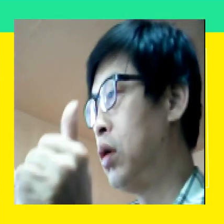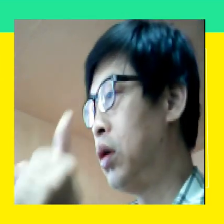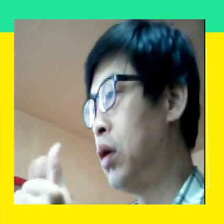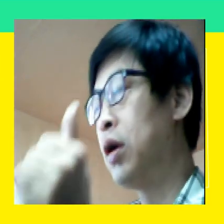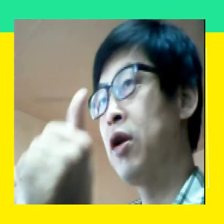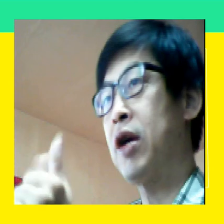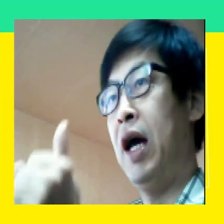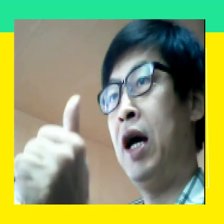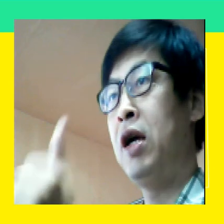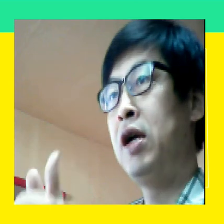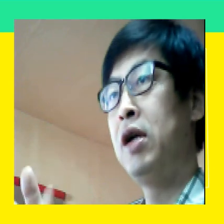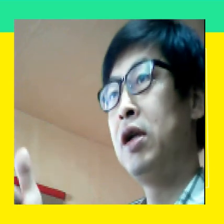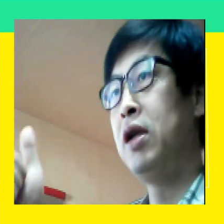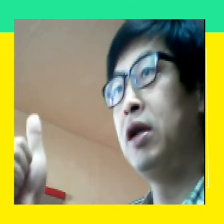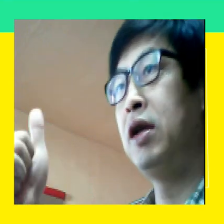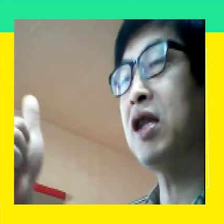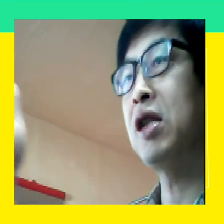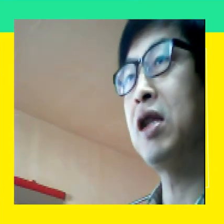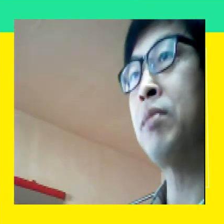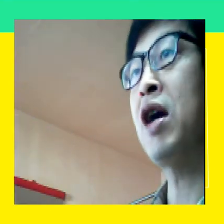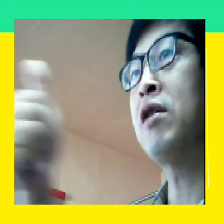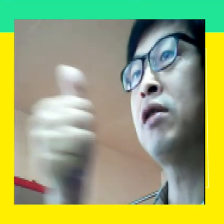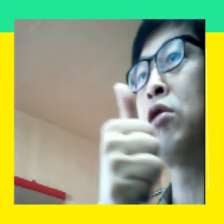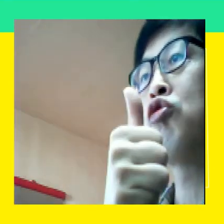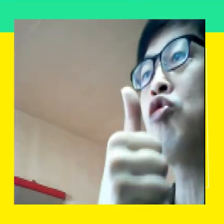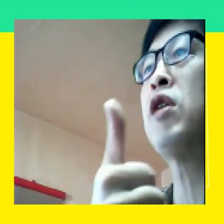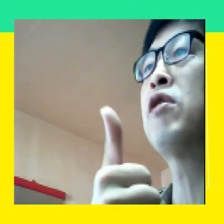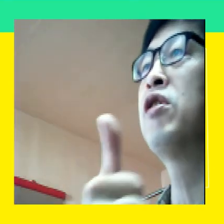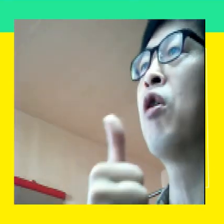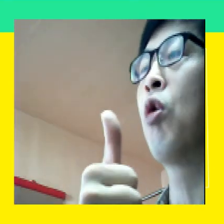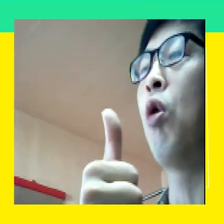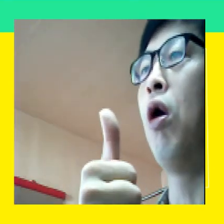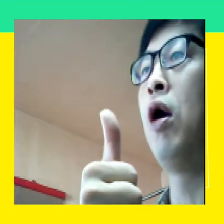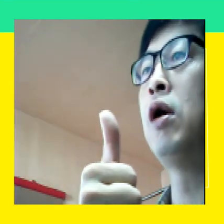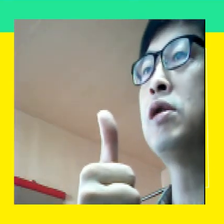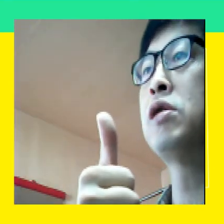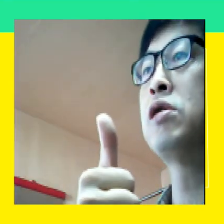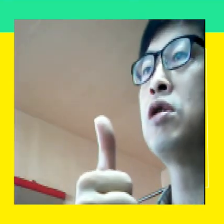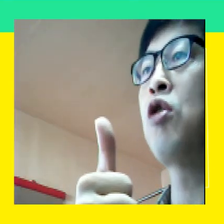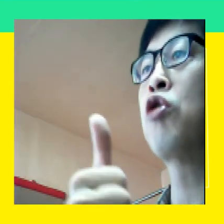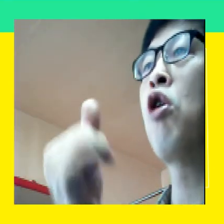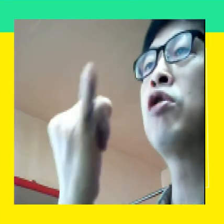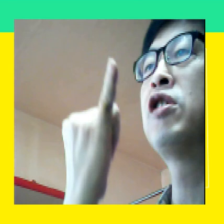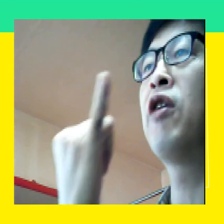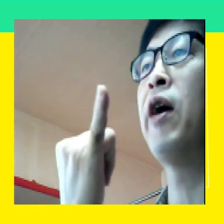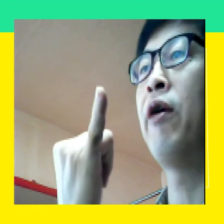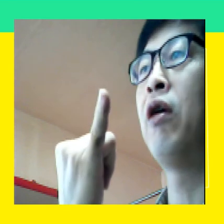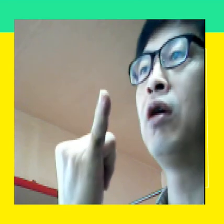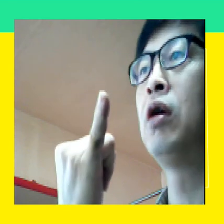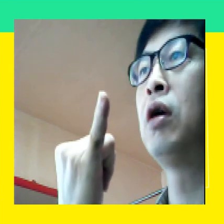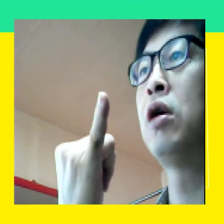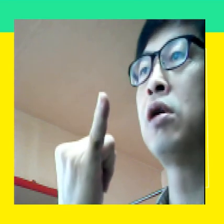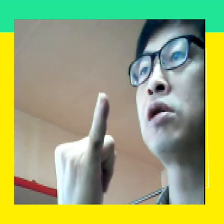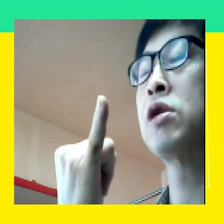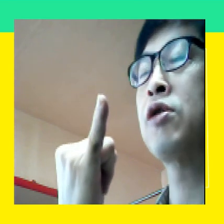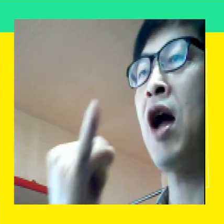이렇게 이게 남자는 수호에서 이거고 여성은 이거예요